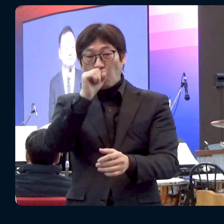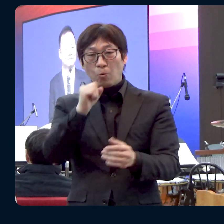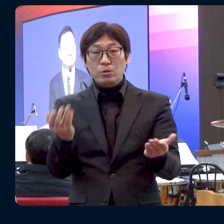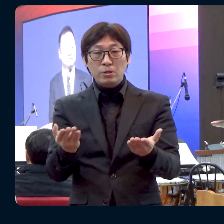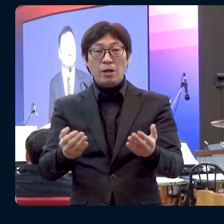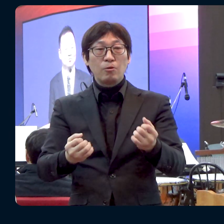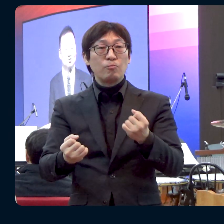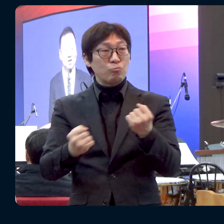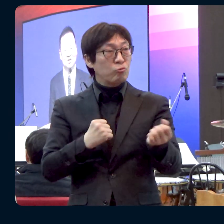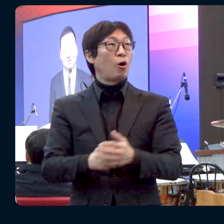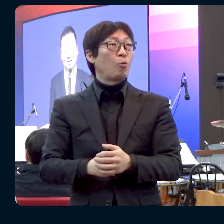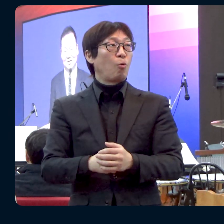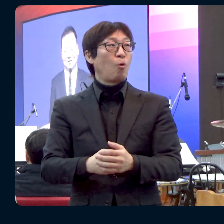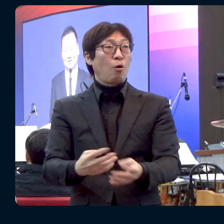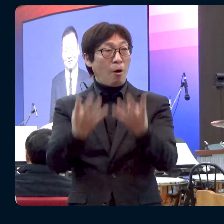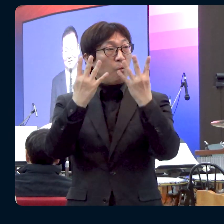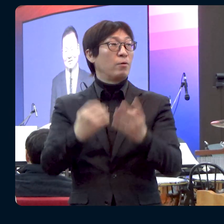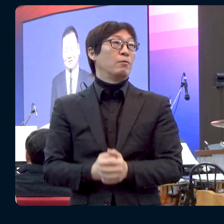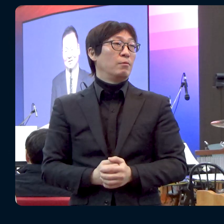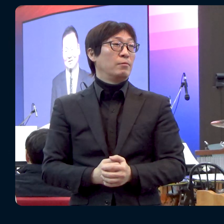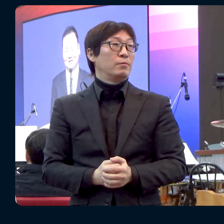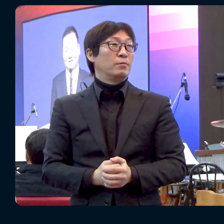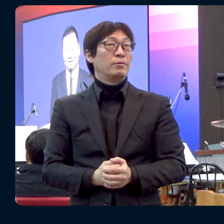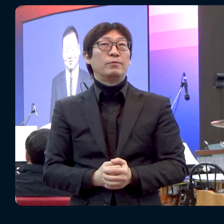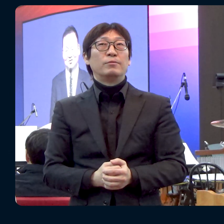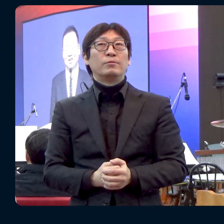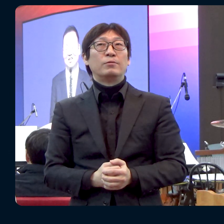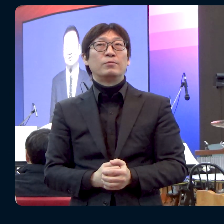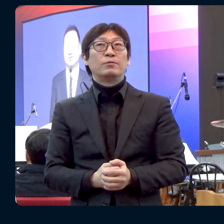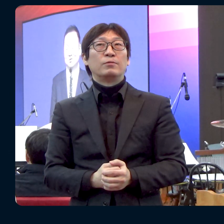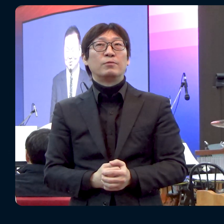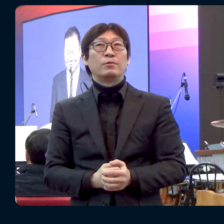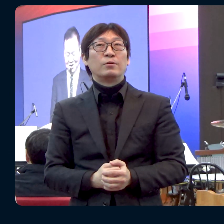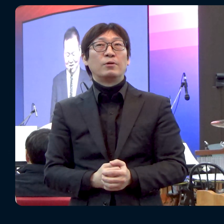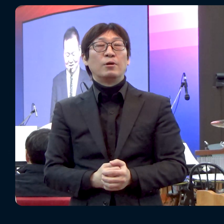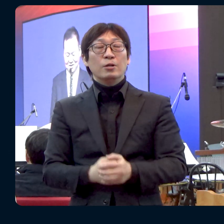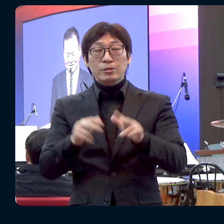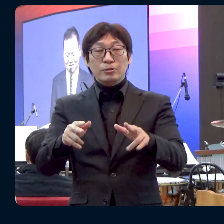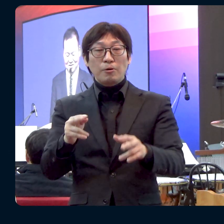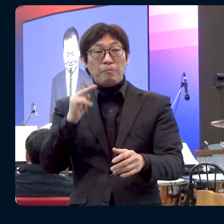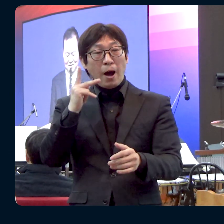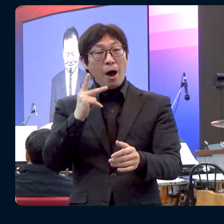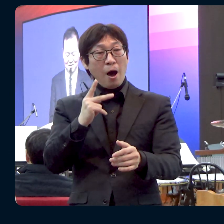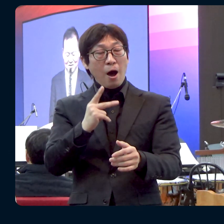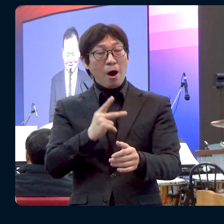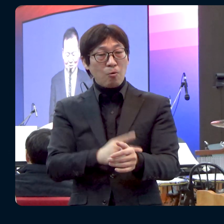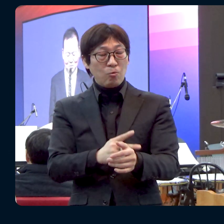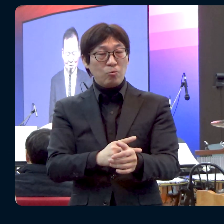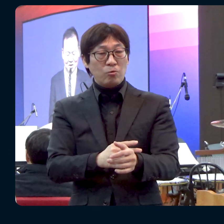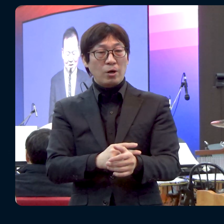갇혔습니다. 누가 이겼을까요? 누가 이긴 것처럼 보입니까?